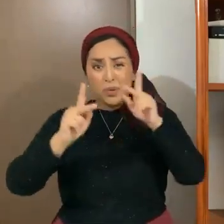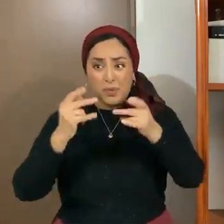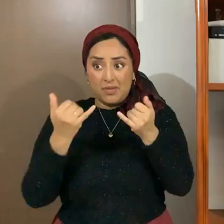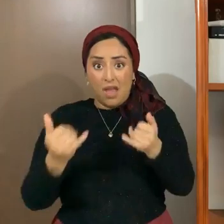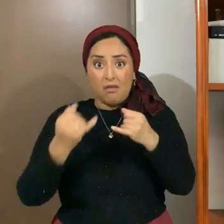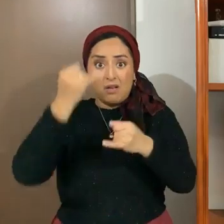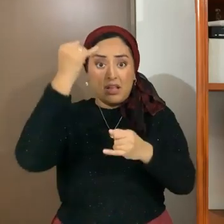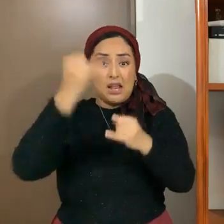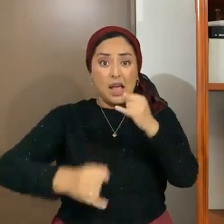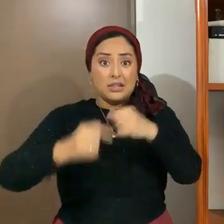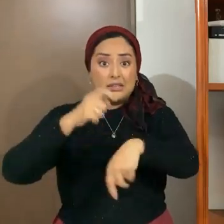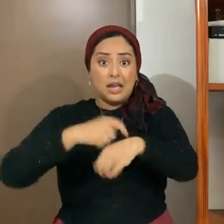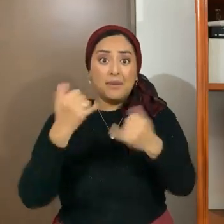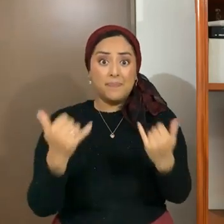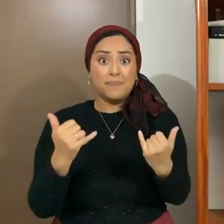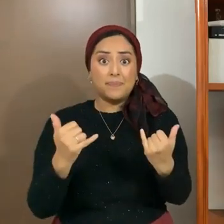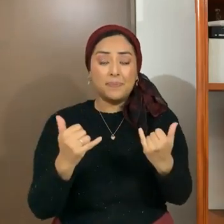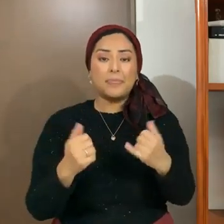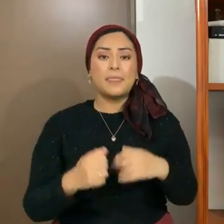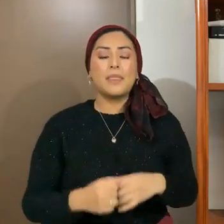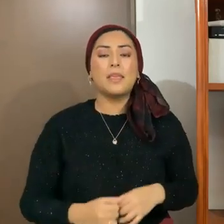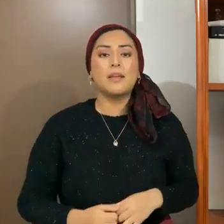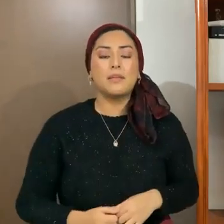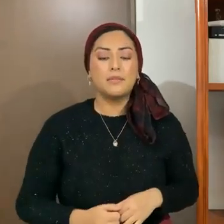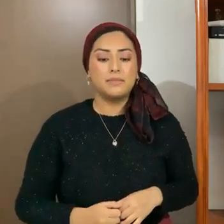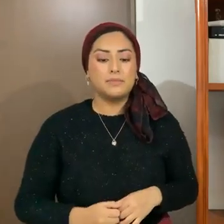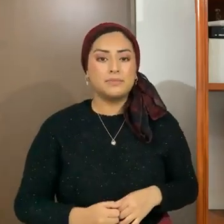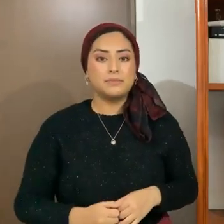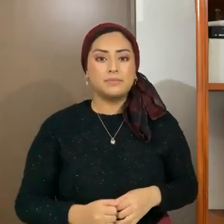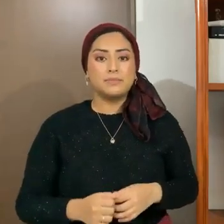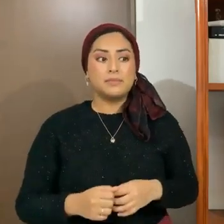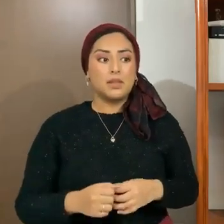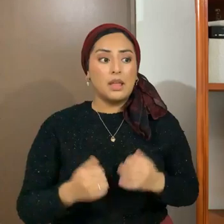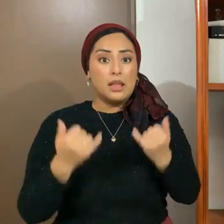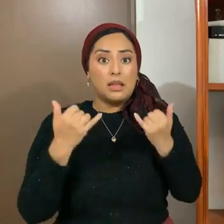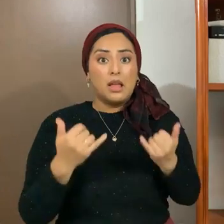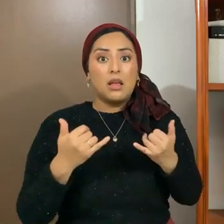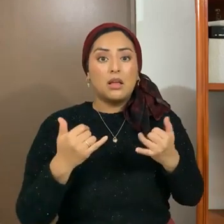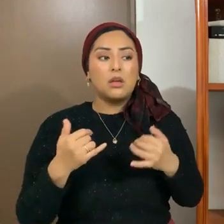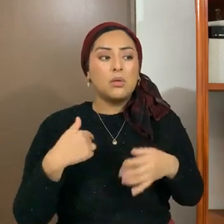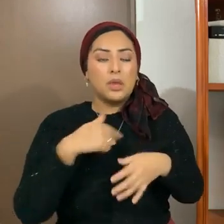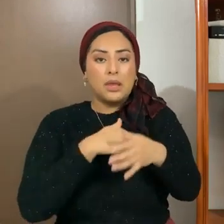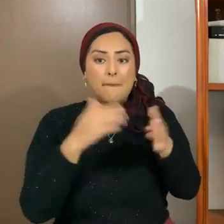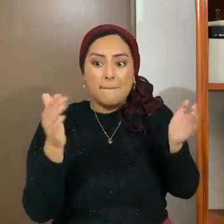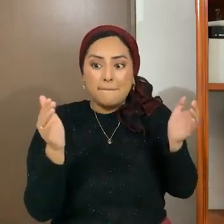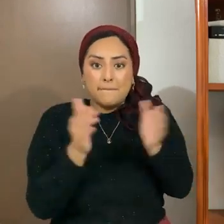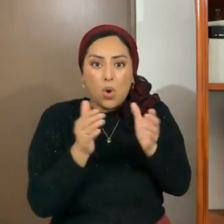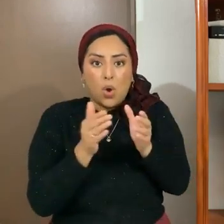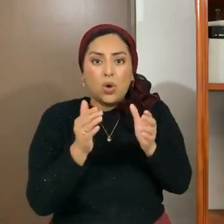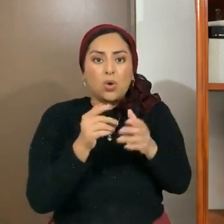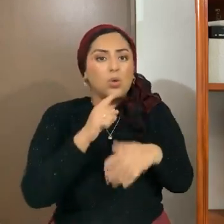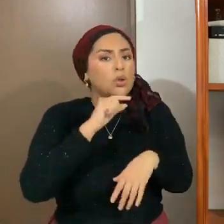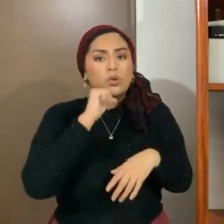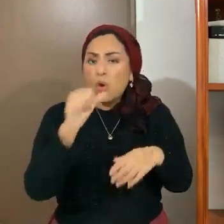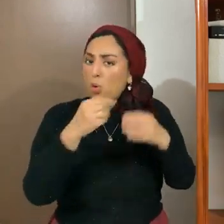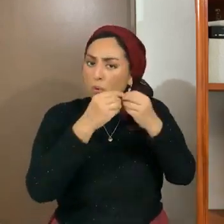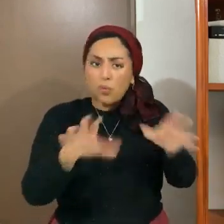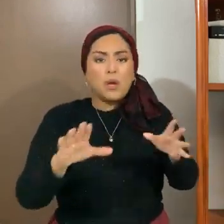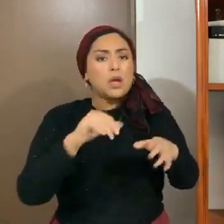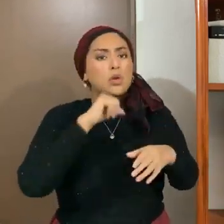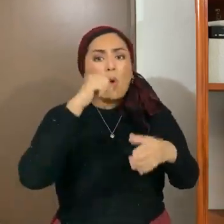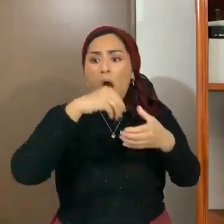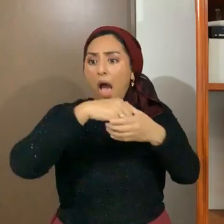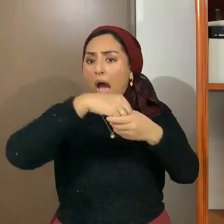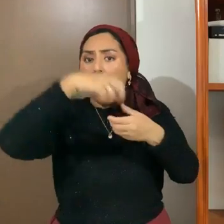época de si alguno tiene oído, oiga. Ya somos un remanente, que no te pierdas, que no te salgas